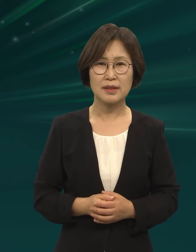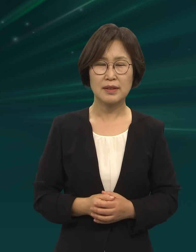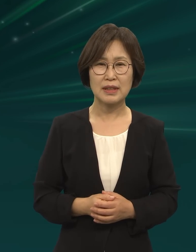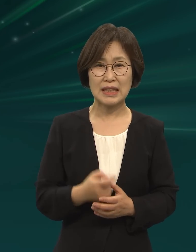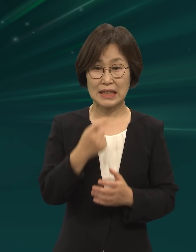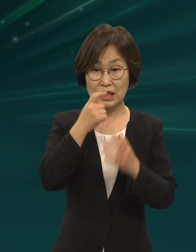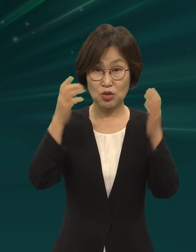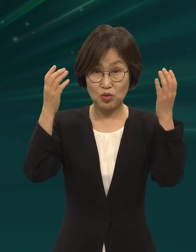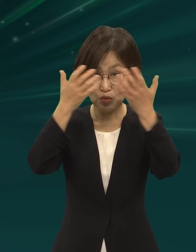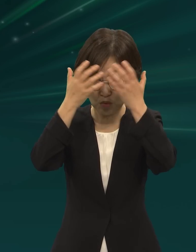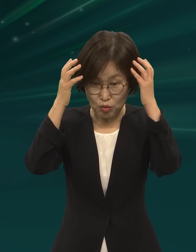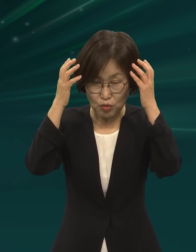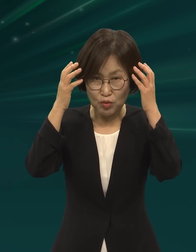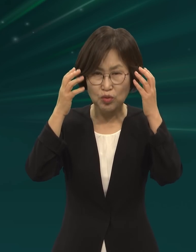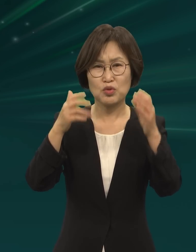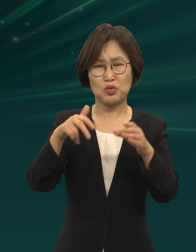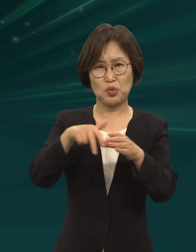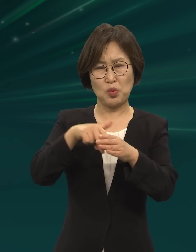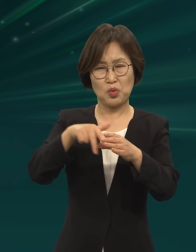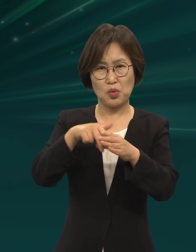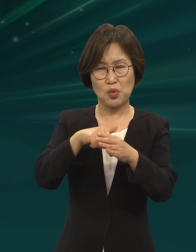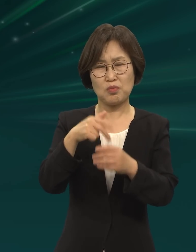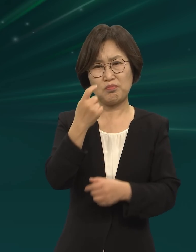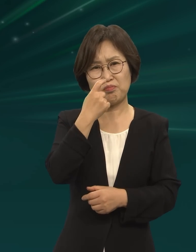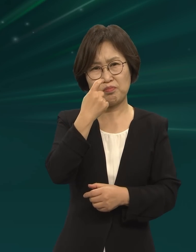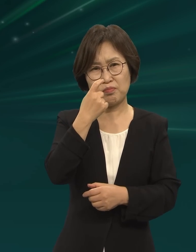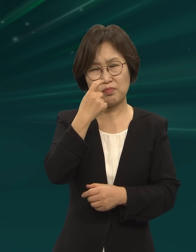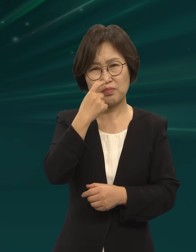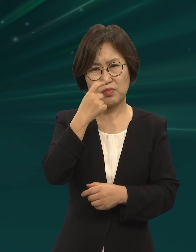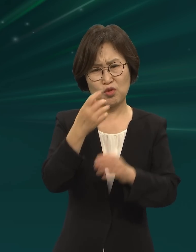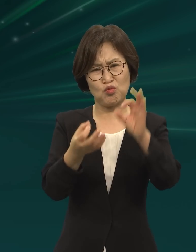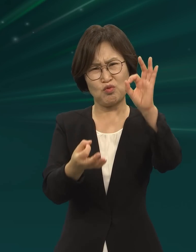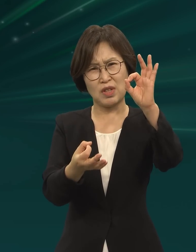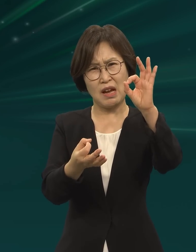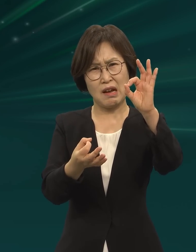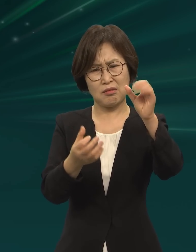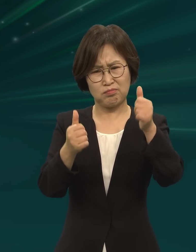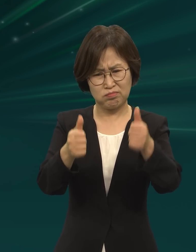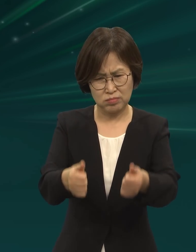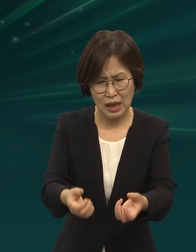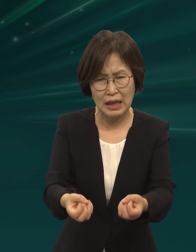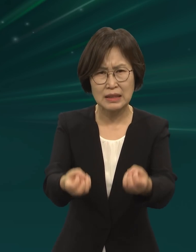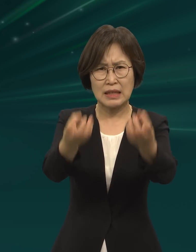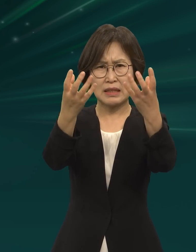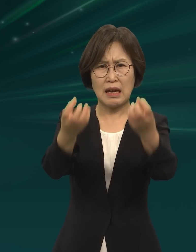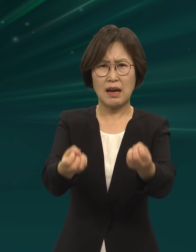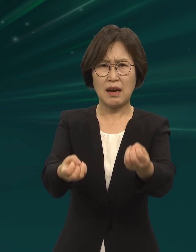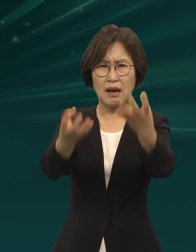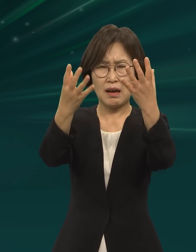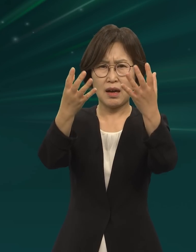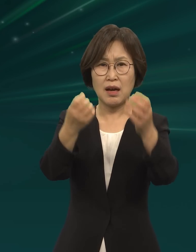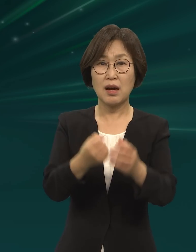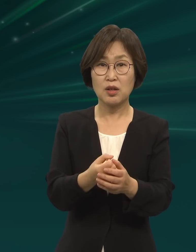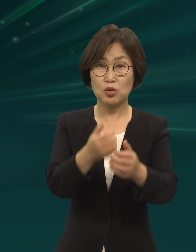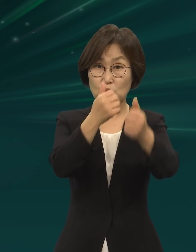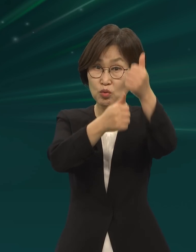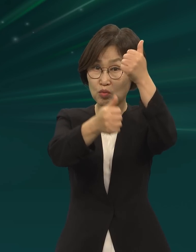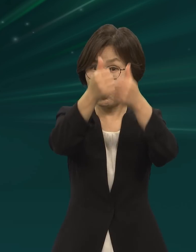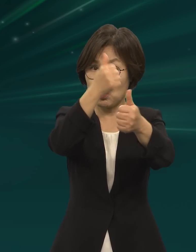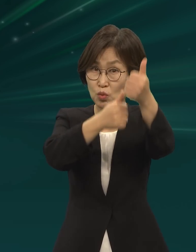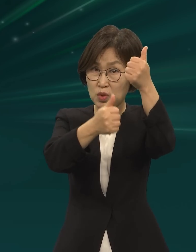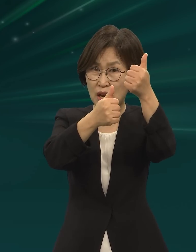힌두적인 신앙과 교리를 지키면서 힌두교 우상들을 섬기고 제사를 드리고 조상의